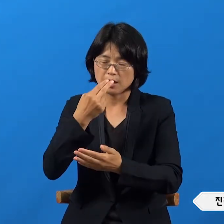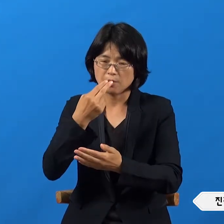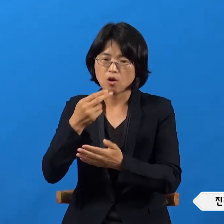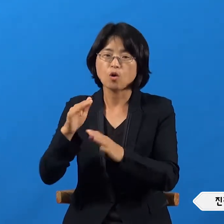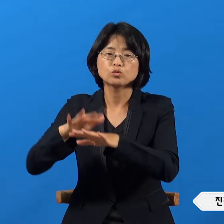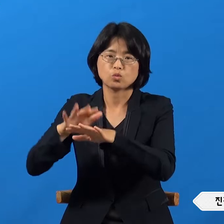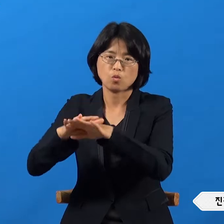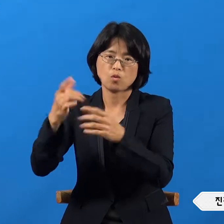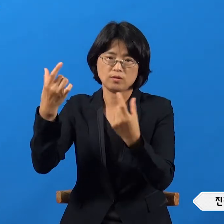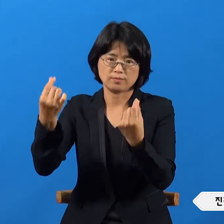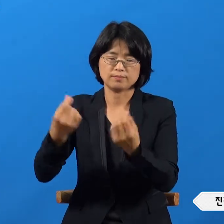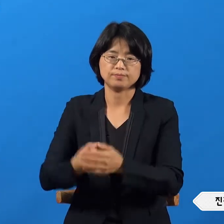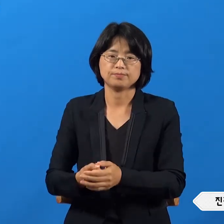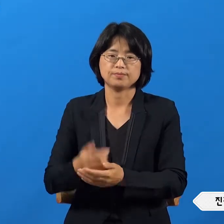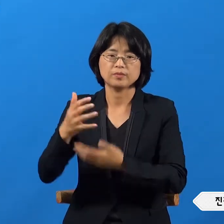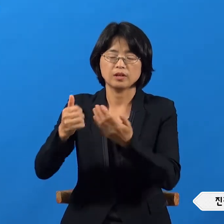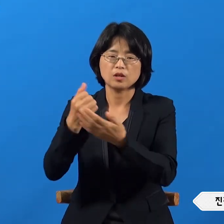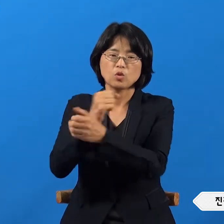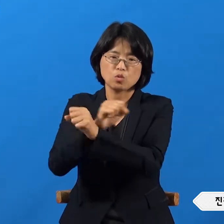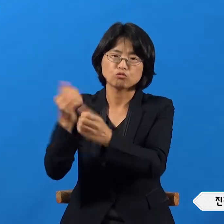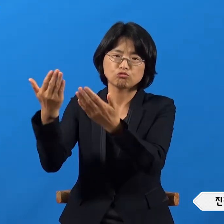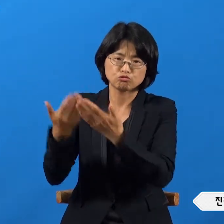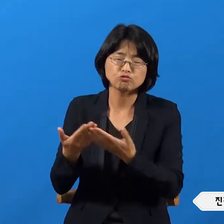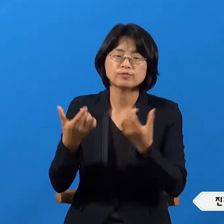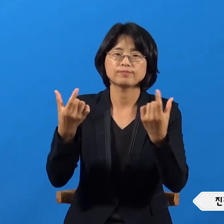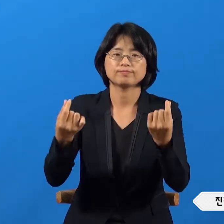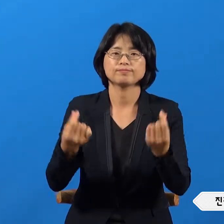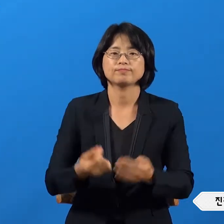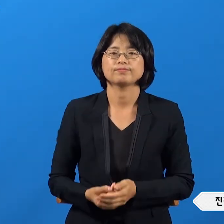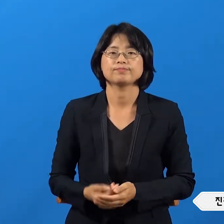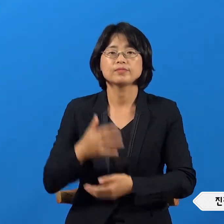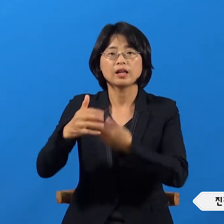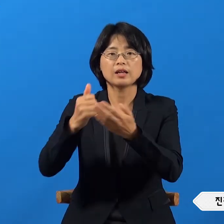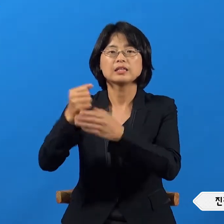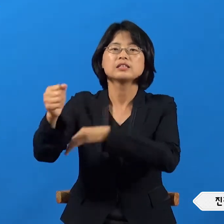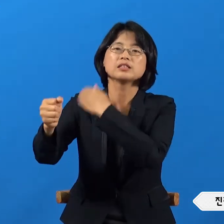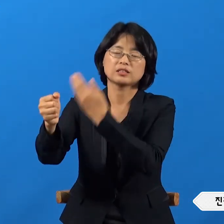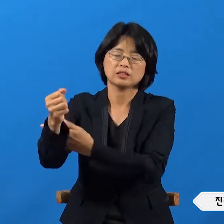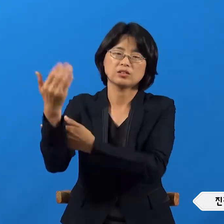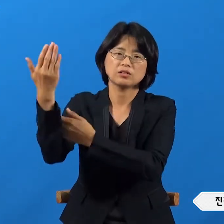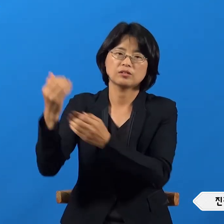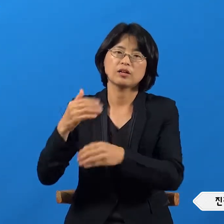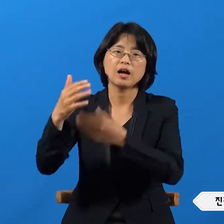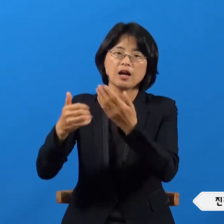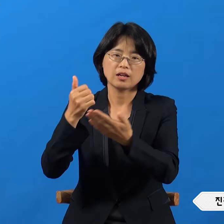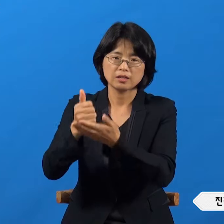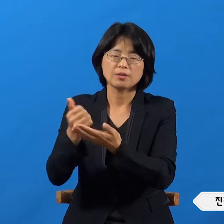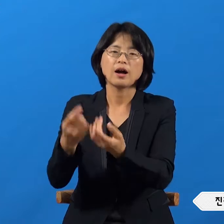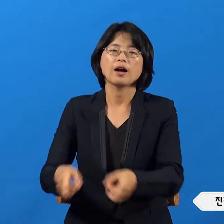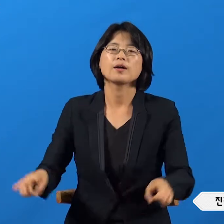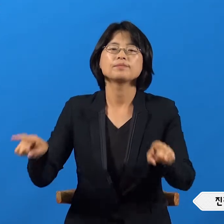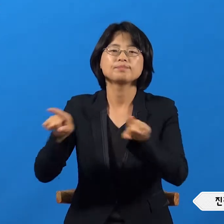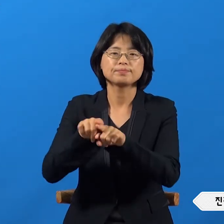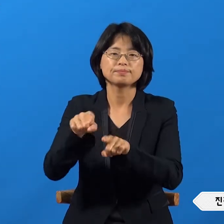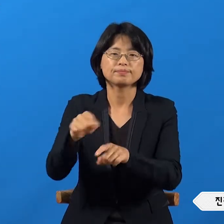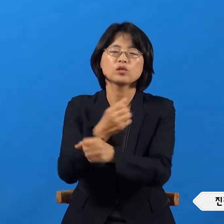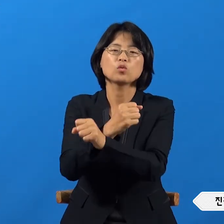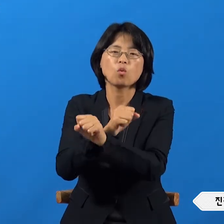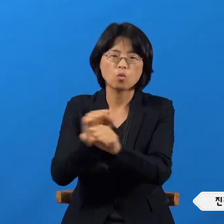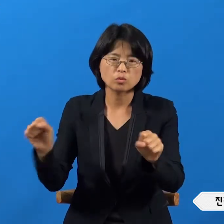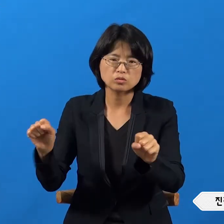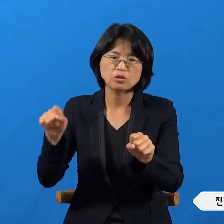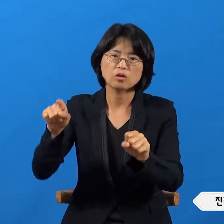손이었습니다. 하나님의 능력이셨습니다. 하나님이 함께 하신 용서의 모습이었습니다. 그